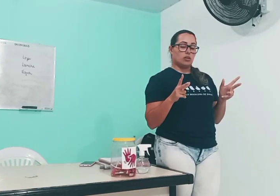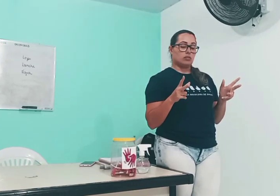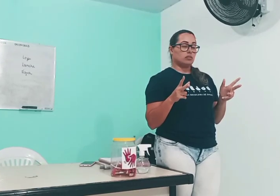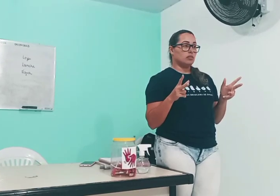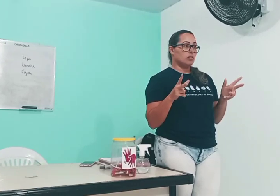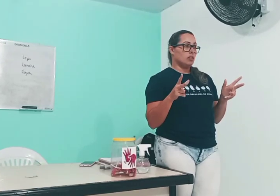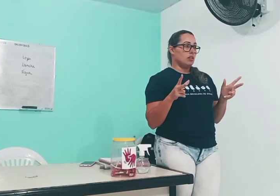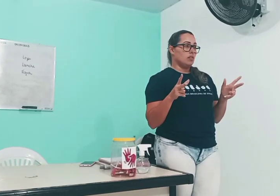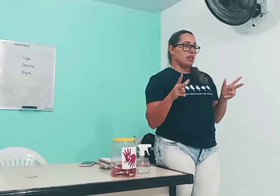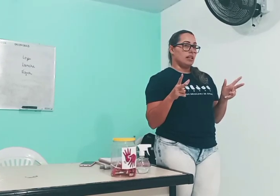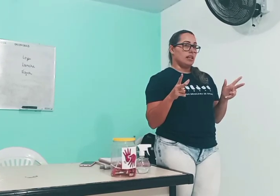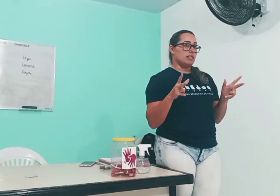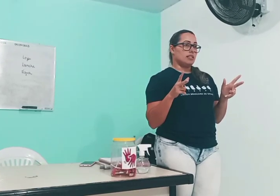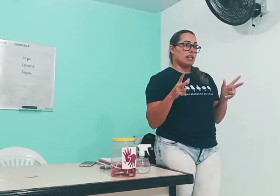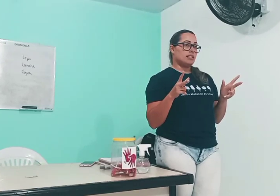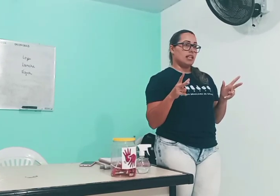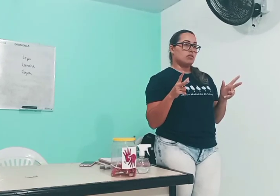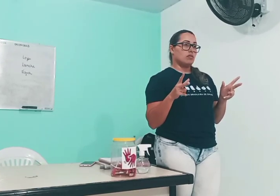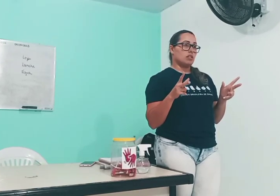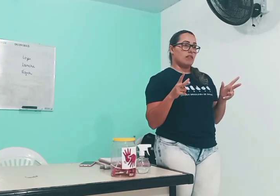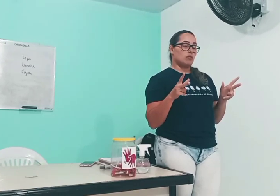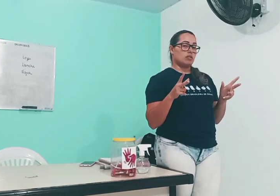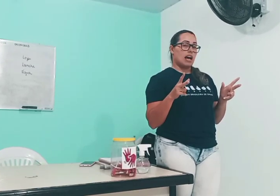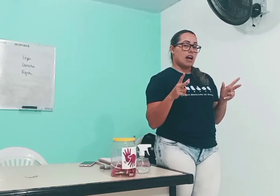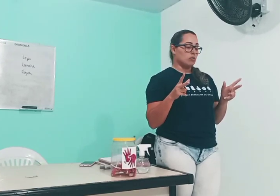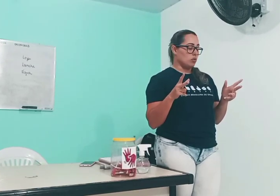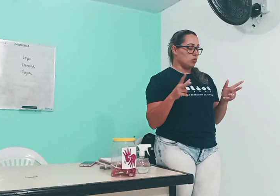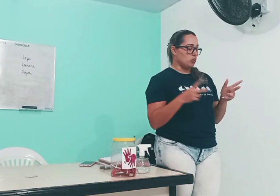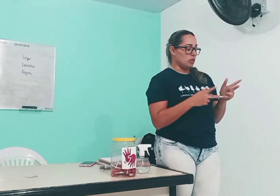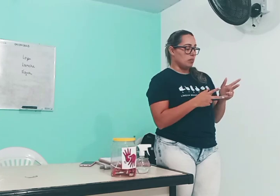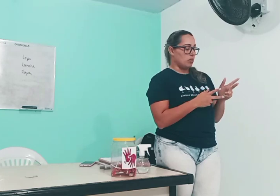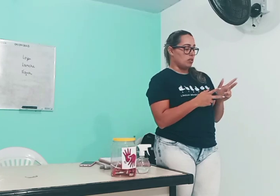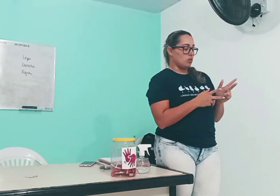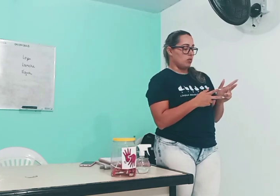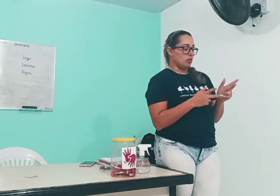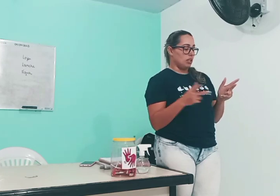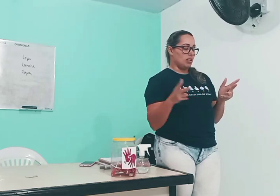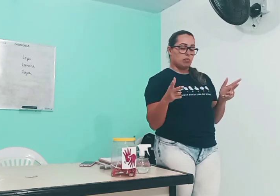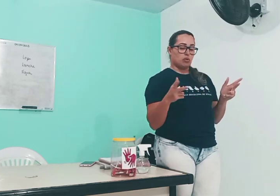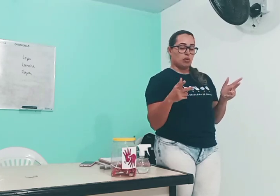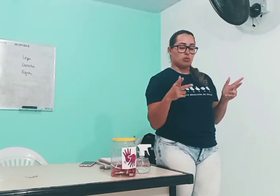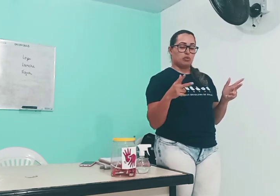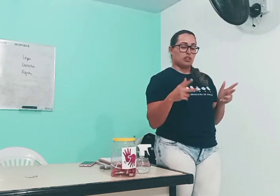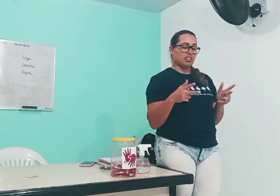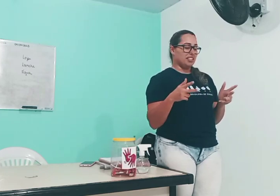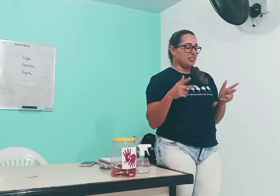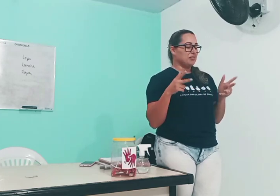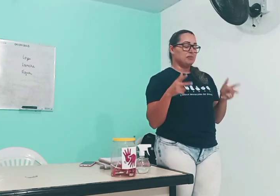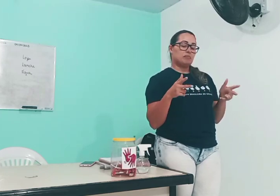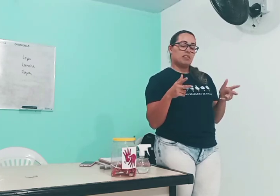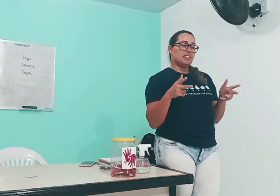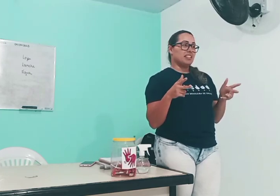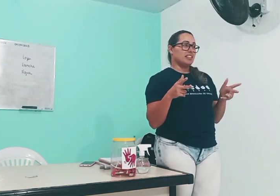ó. Esses 3 dedos que você vai usar, os outros 2 você pode esconder, porque o meu não fica.